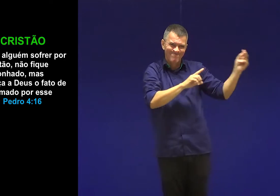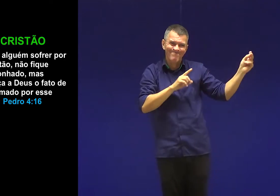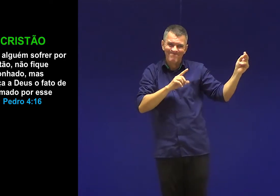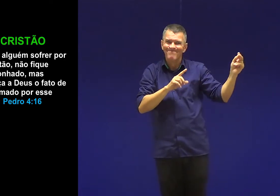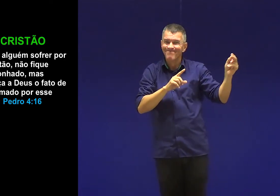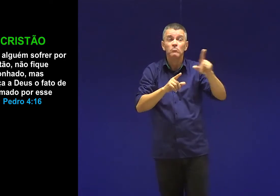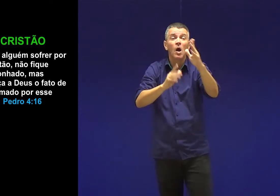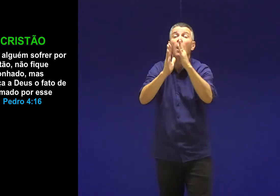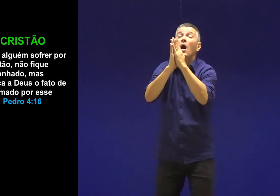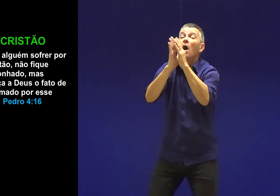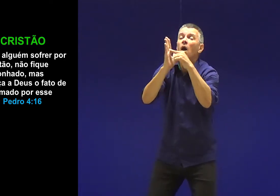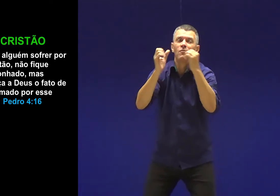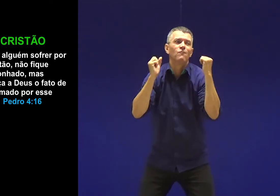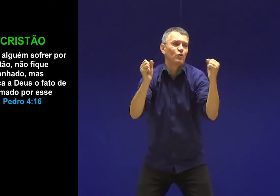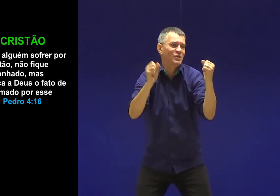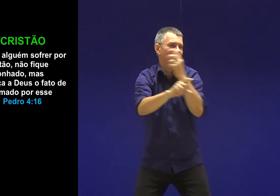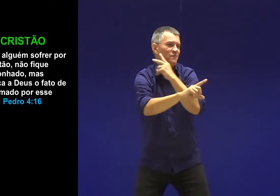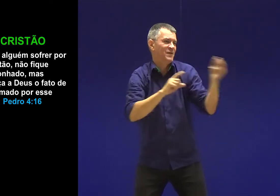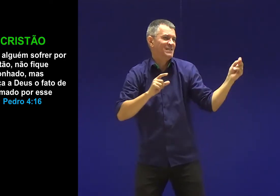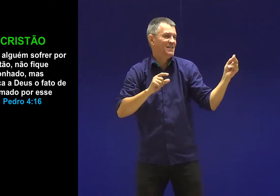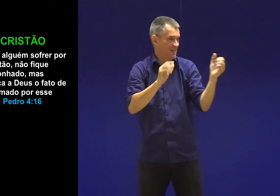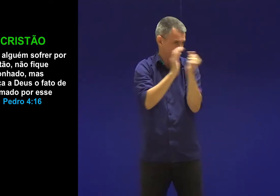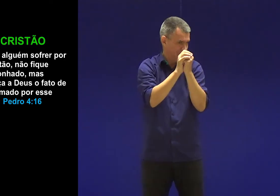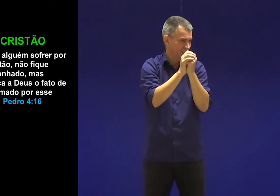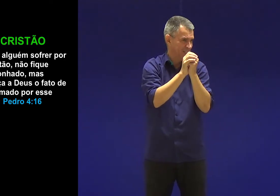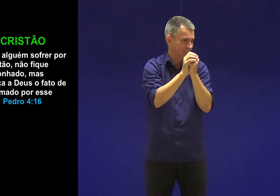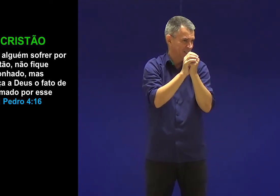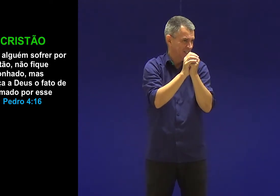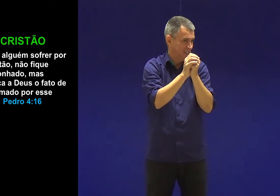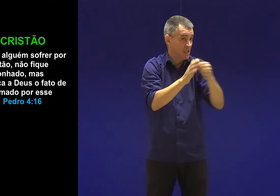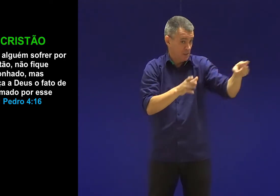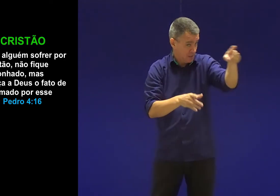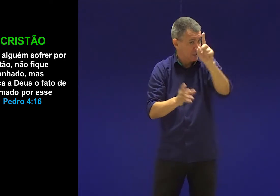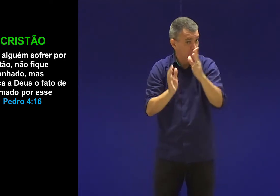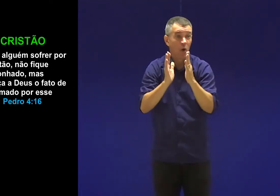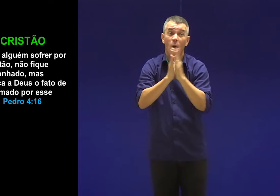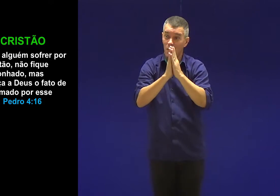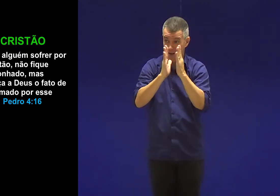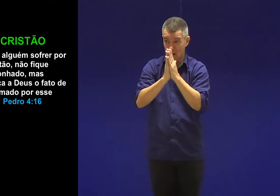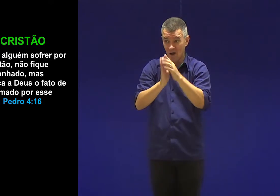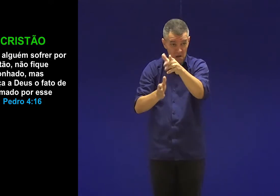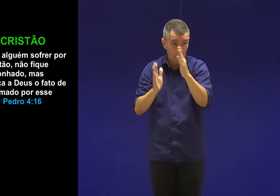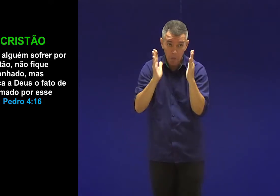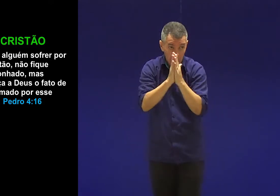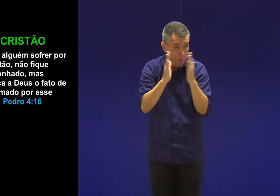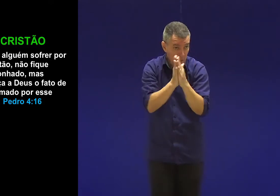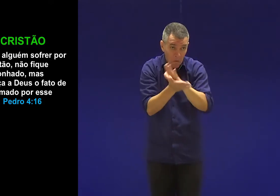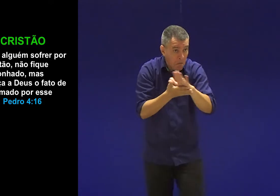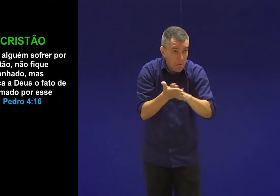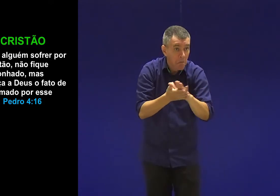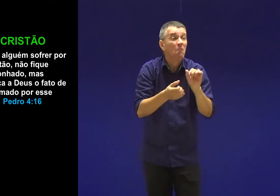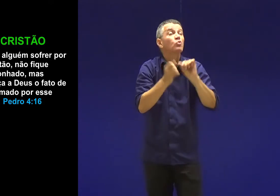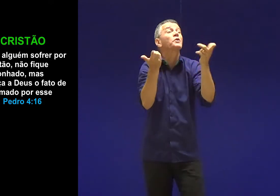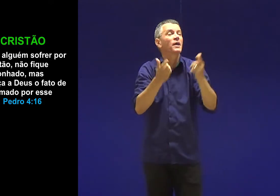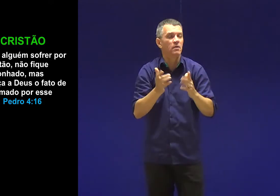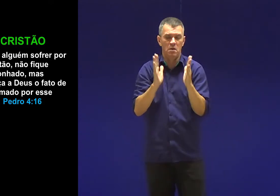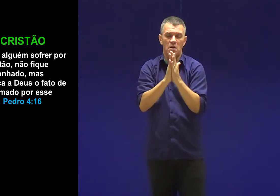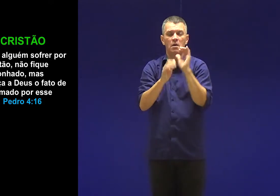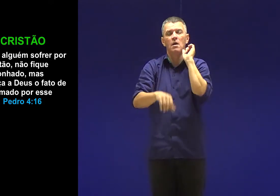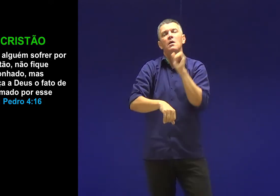podemos orar e repreender o inimigo, certo? A oração tem todo o poder, gente. Se você não ora, vai fazer